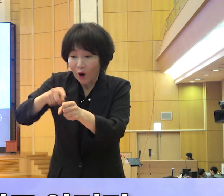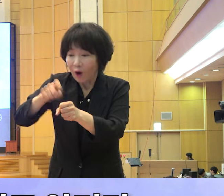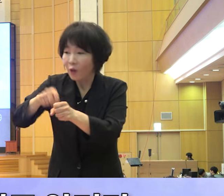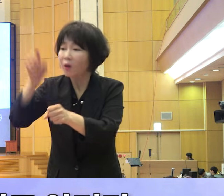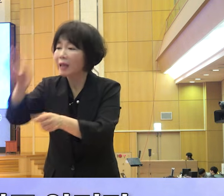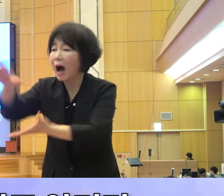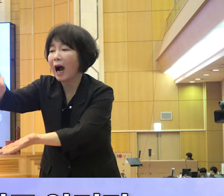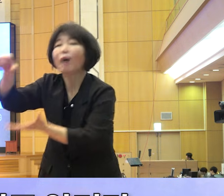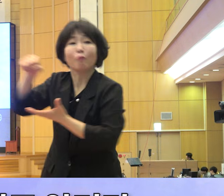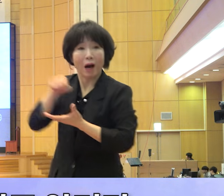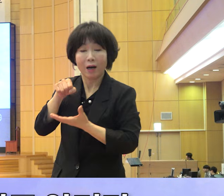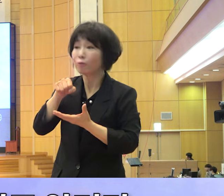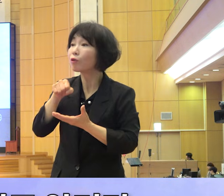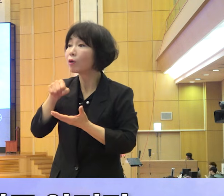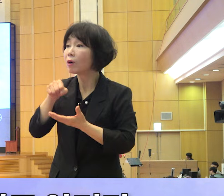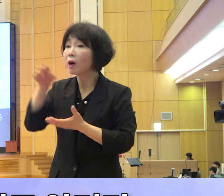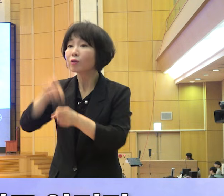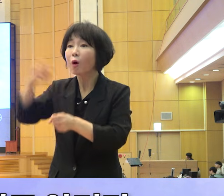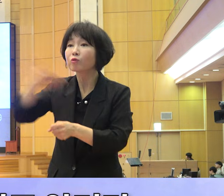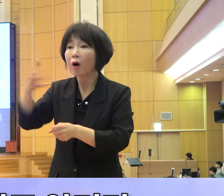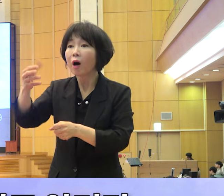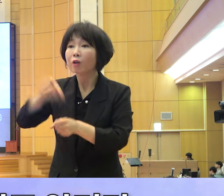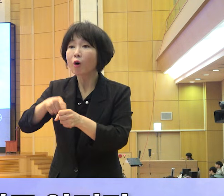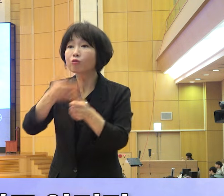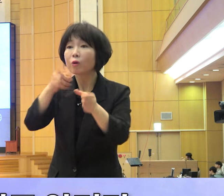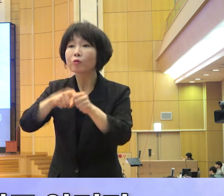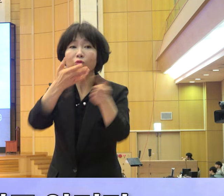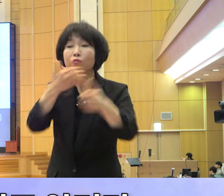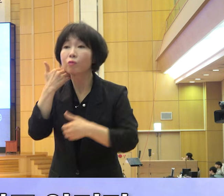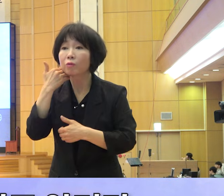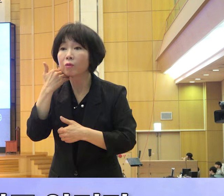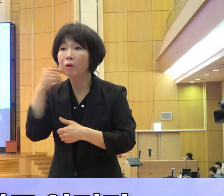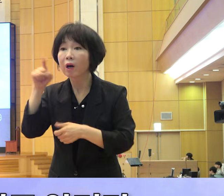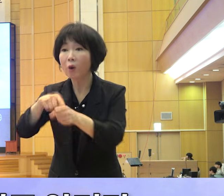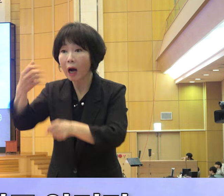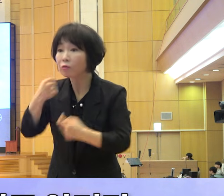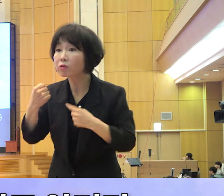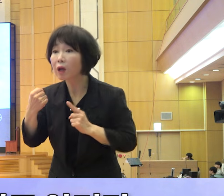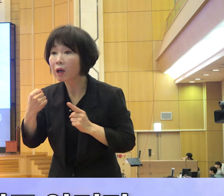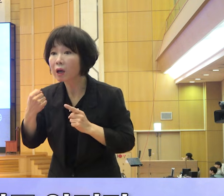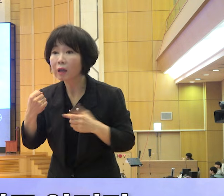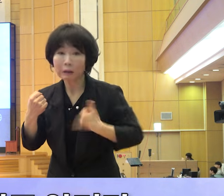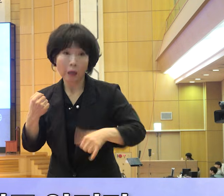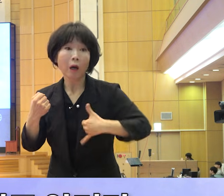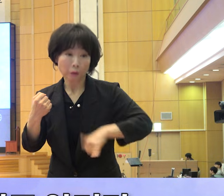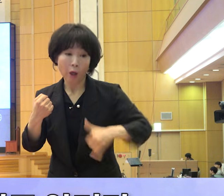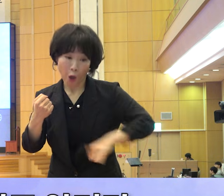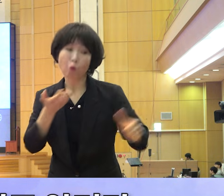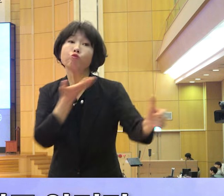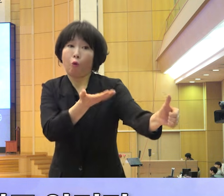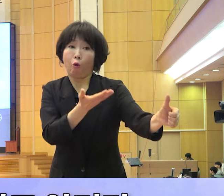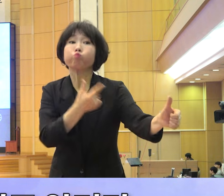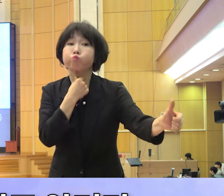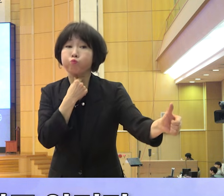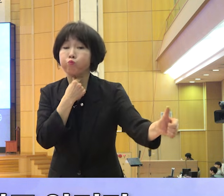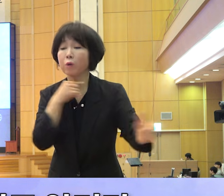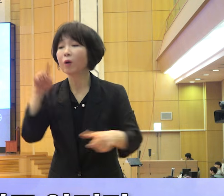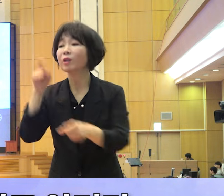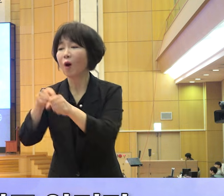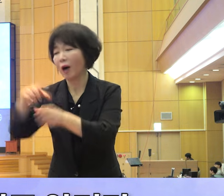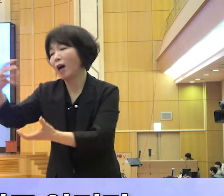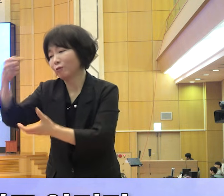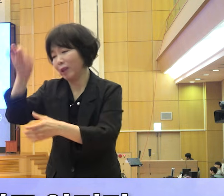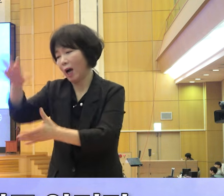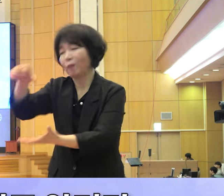주려고. 집에 들어오니까 개가 제일 먼저 나와서 반갑게 맞이하고 막 좋아라 좋아라 한다고